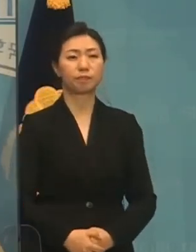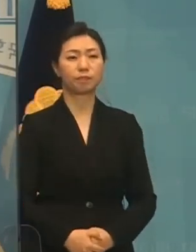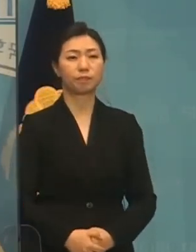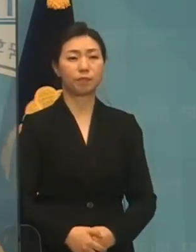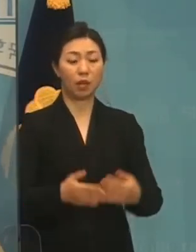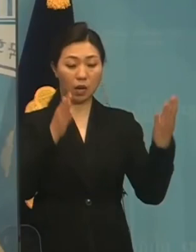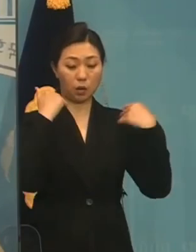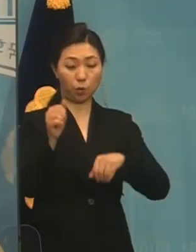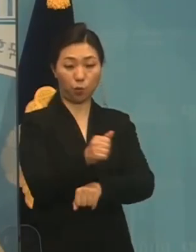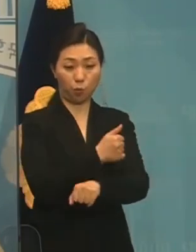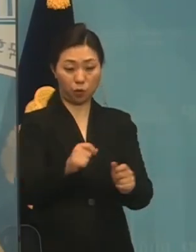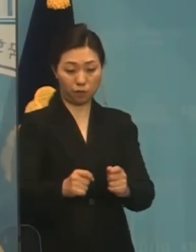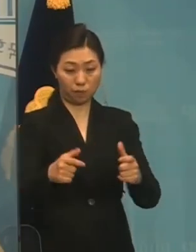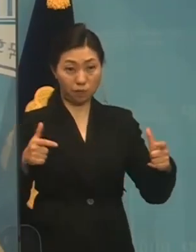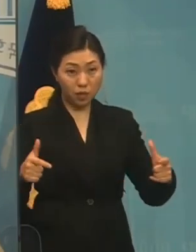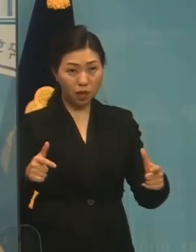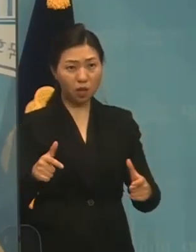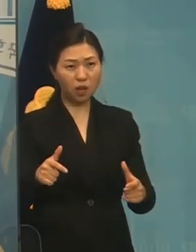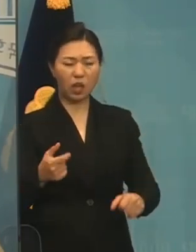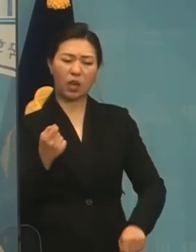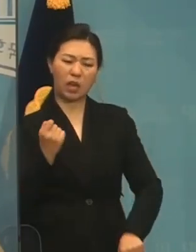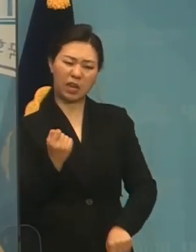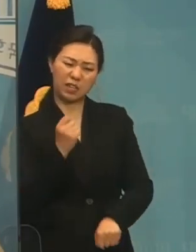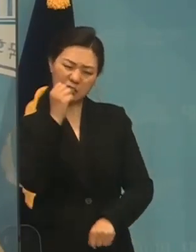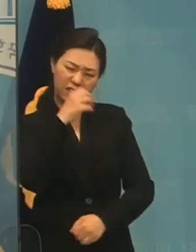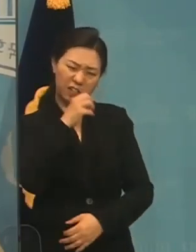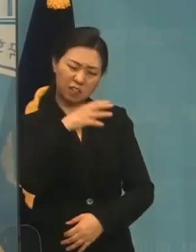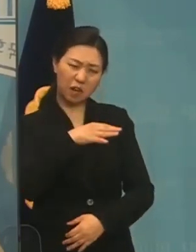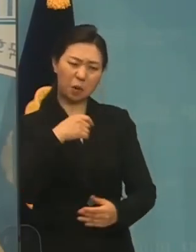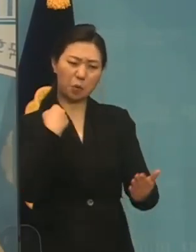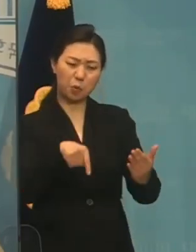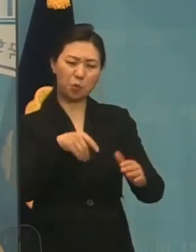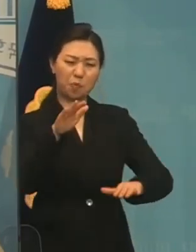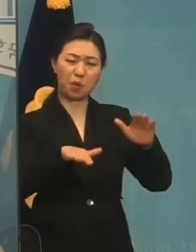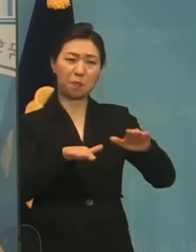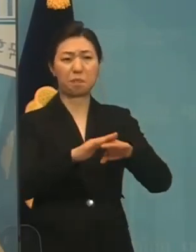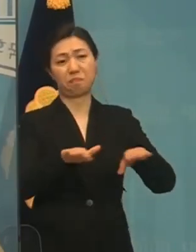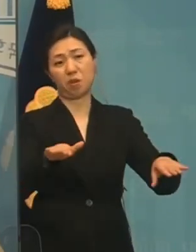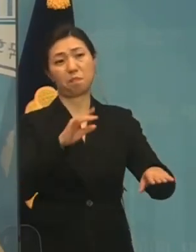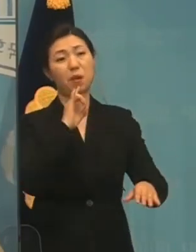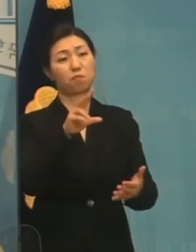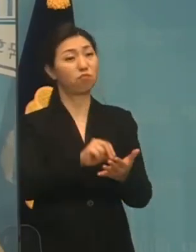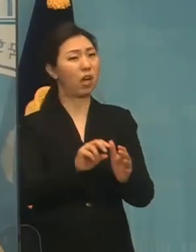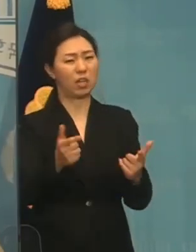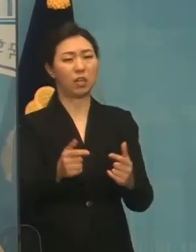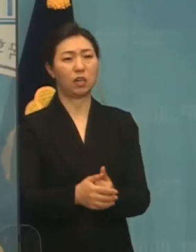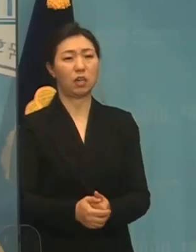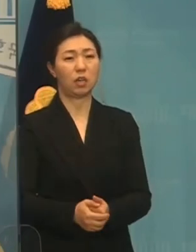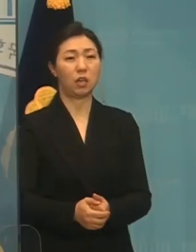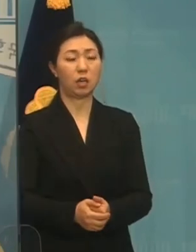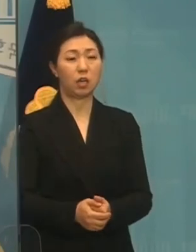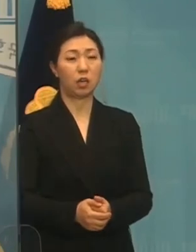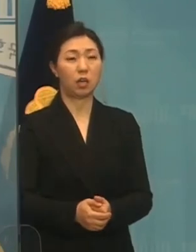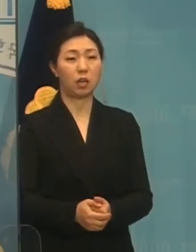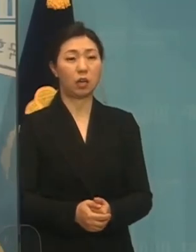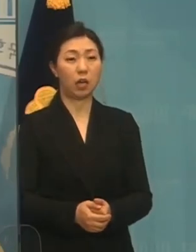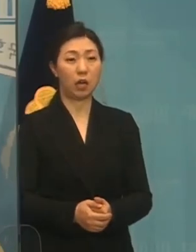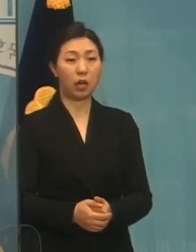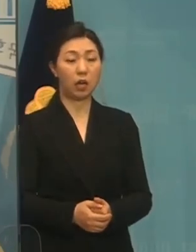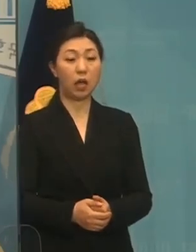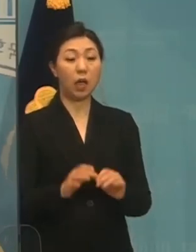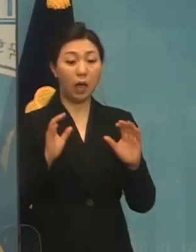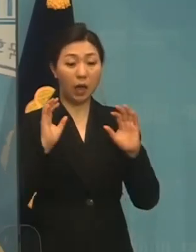등교 수업 확대는 단지 교육 격차 해소의 문제만은 아닙니다. 아이들의 사회성